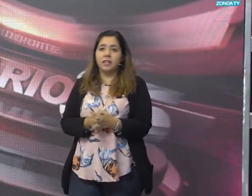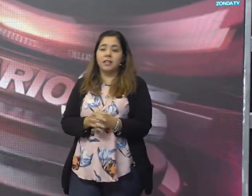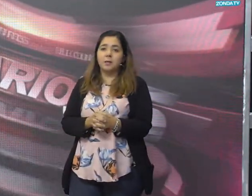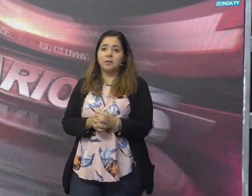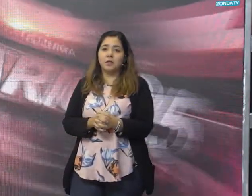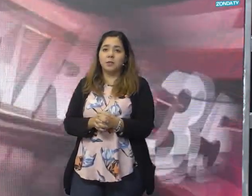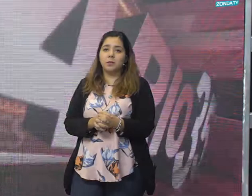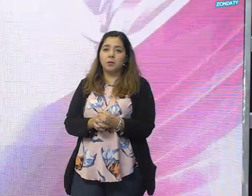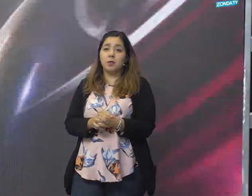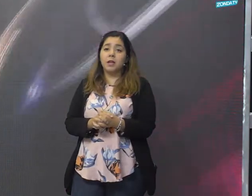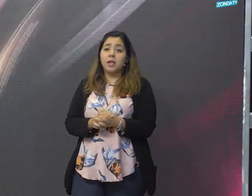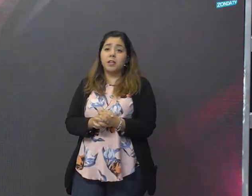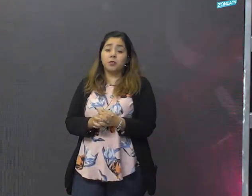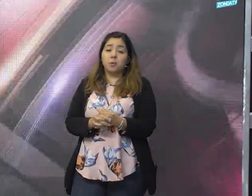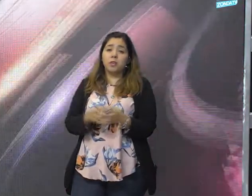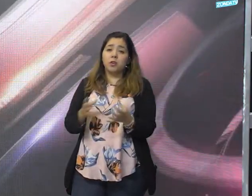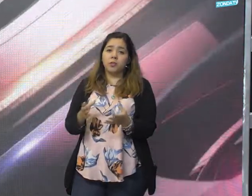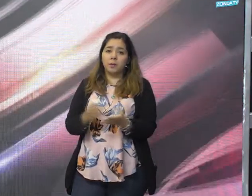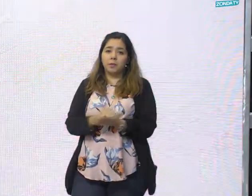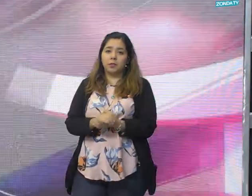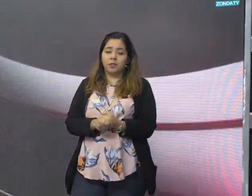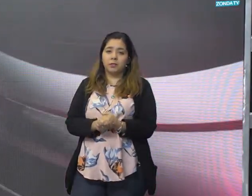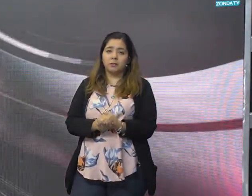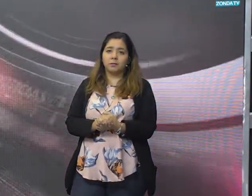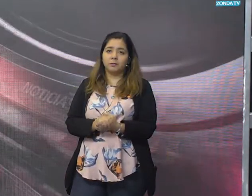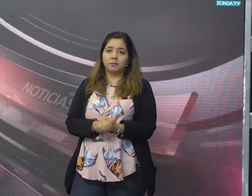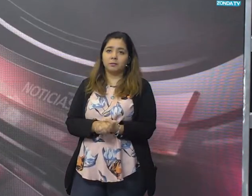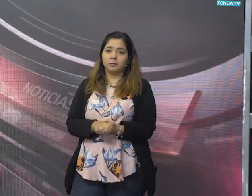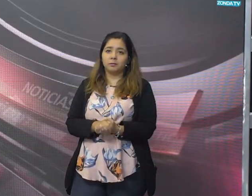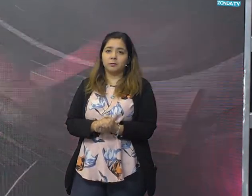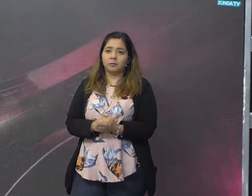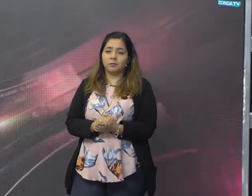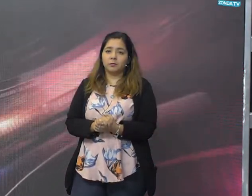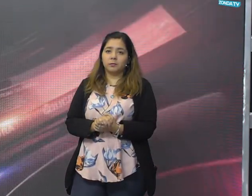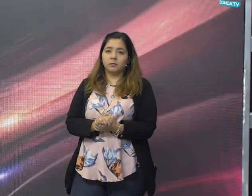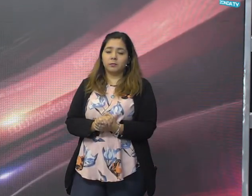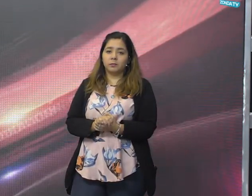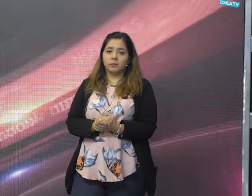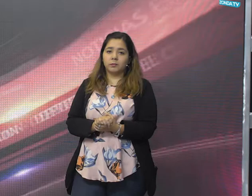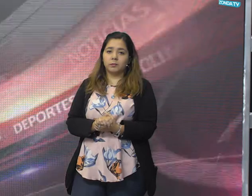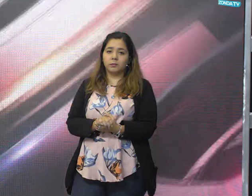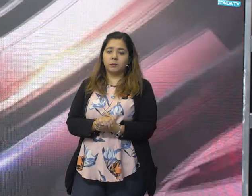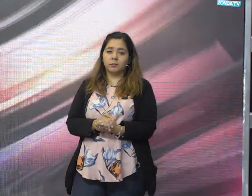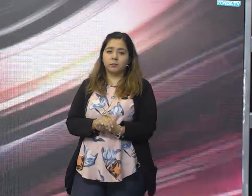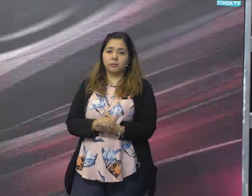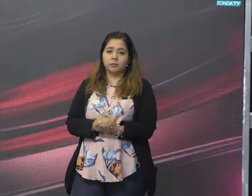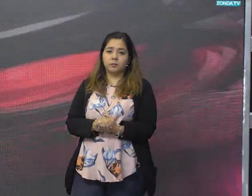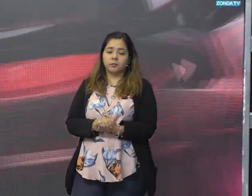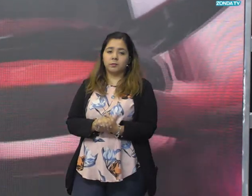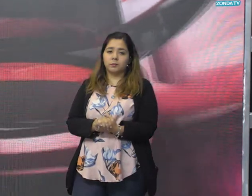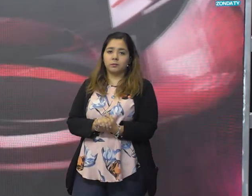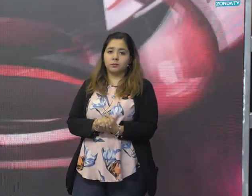nacional, queríamos saber un poco cuál es su opinión con respecto a esto. Bueno, la realidad es que la situación del sector